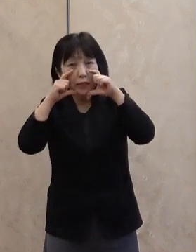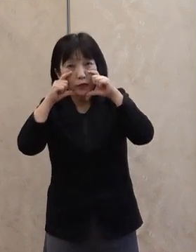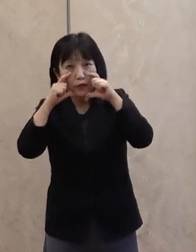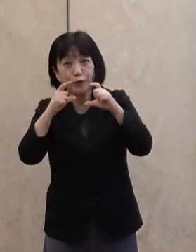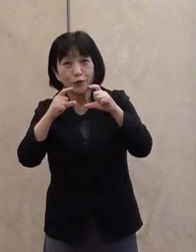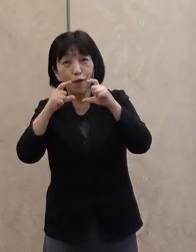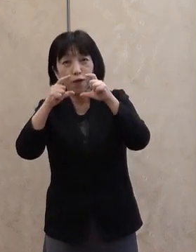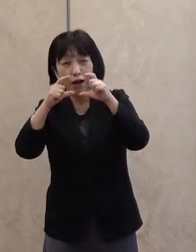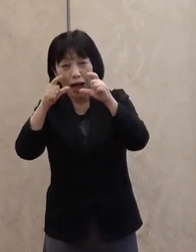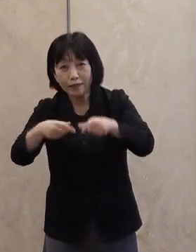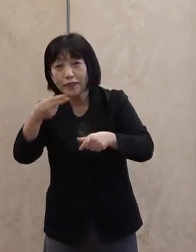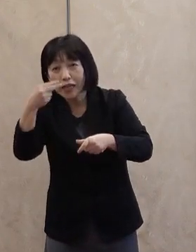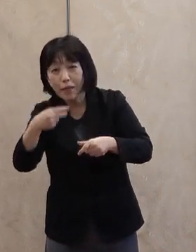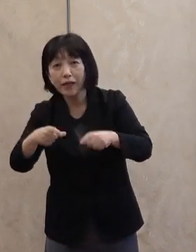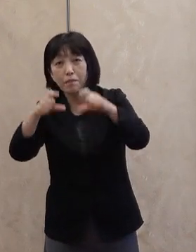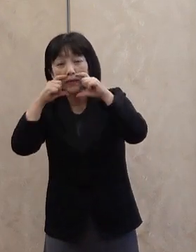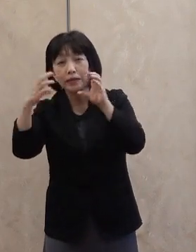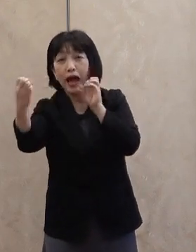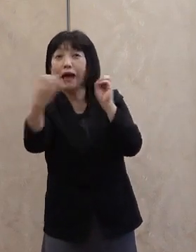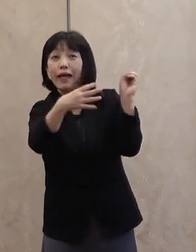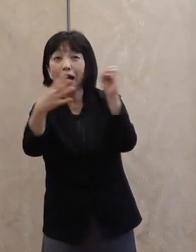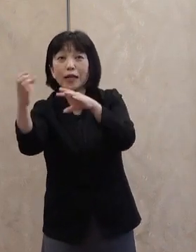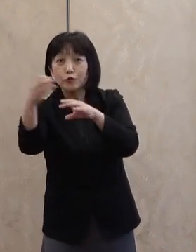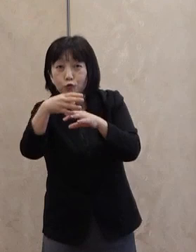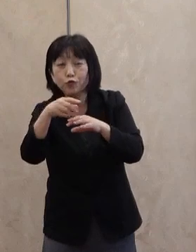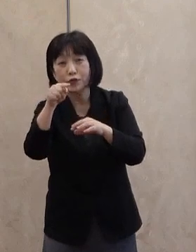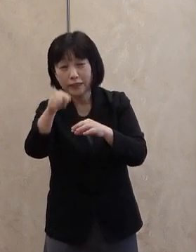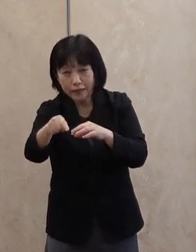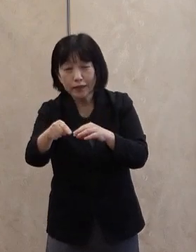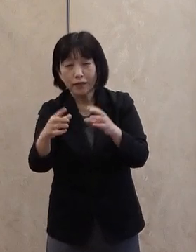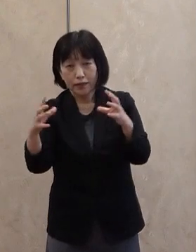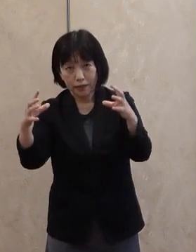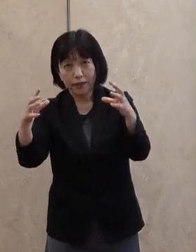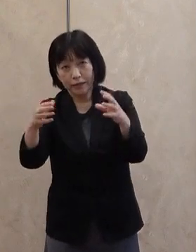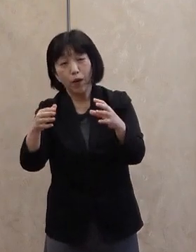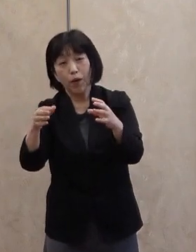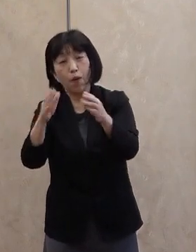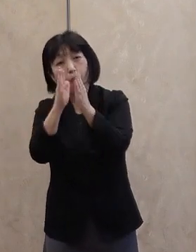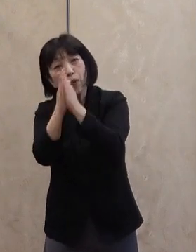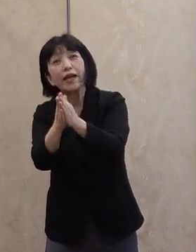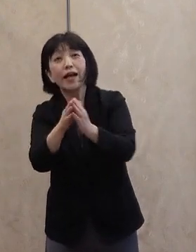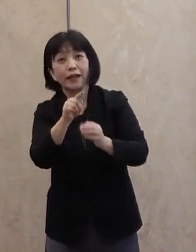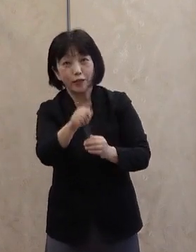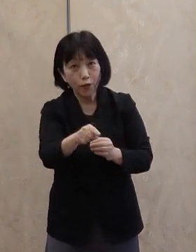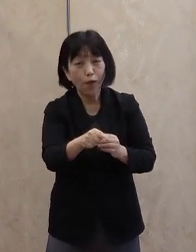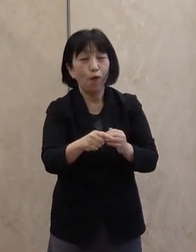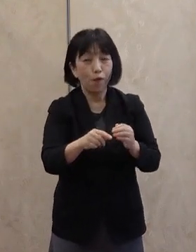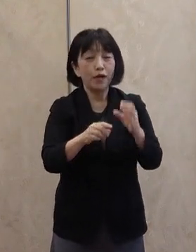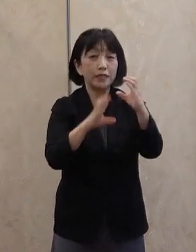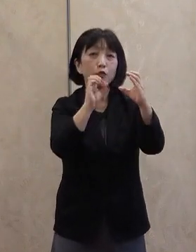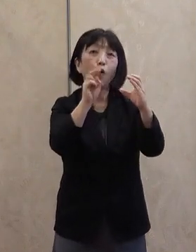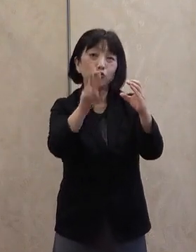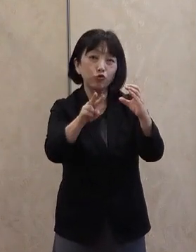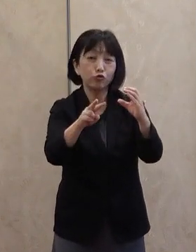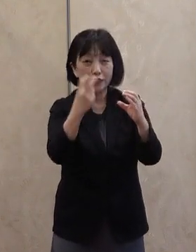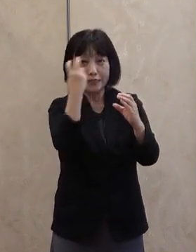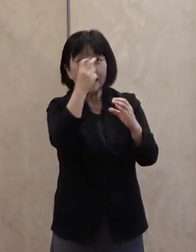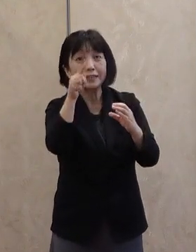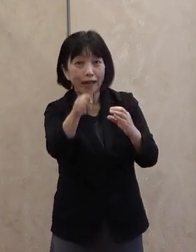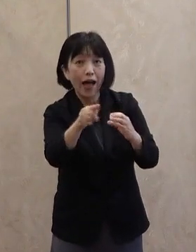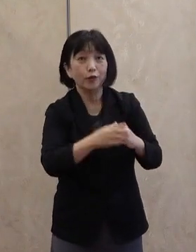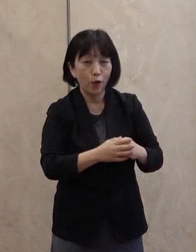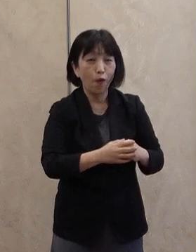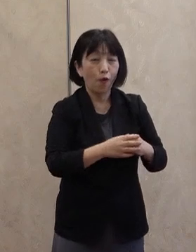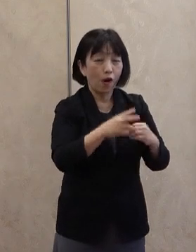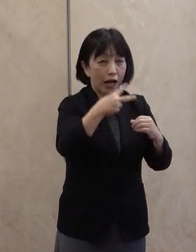ル板の設置、CO2 センサーの設置のお願いをしています。これは飲食店の皆さんに協力をいただいているということでもあります。また今回政令